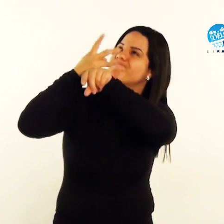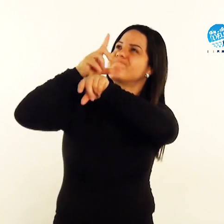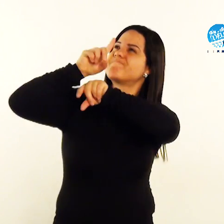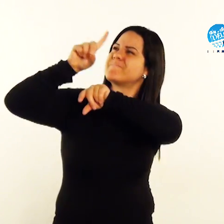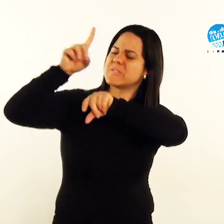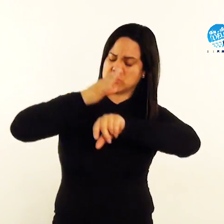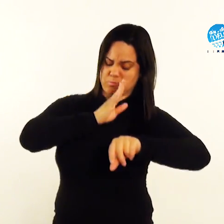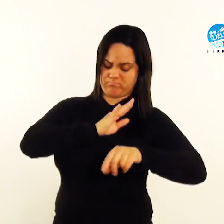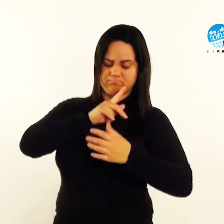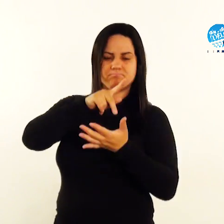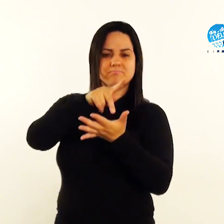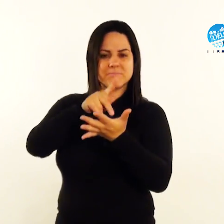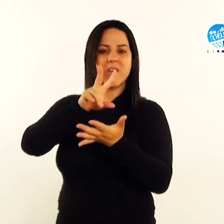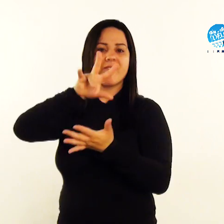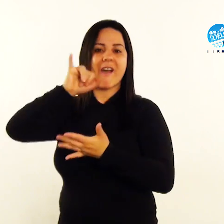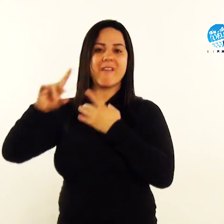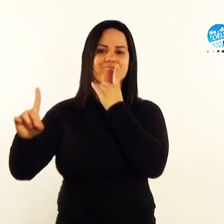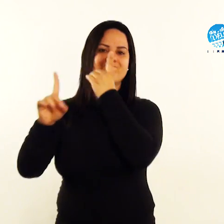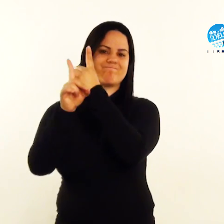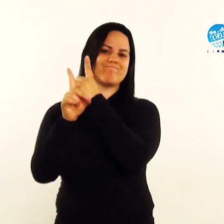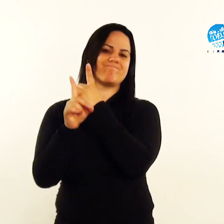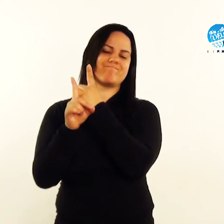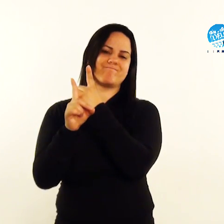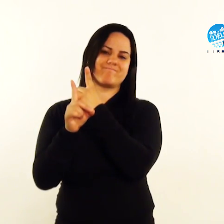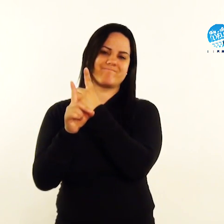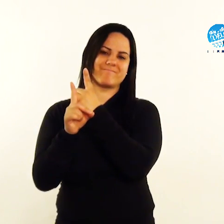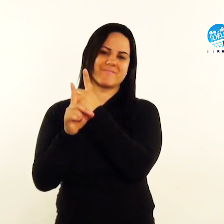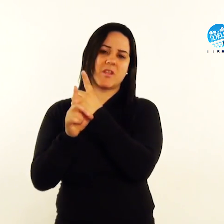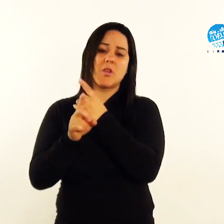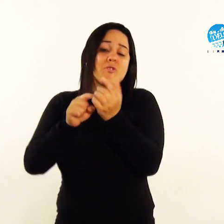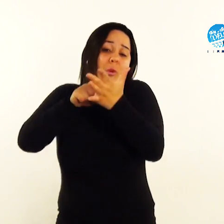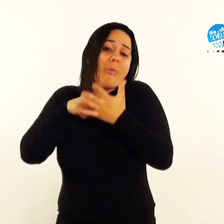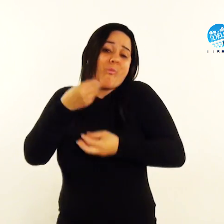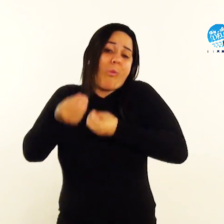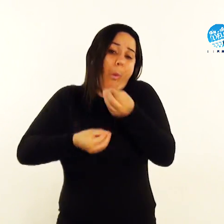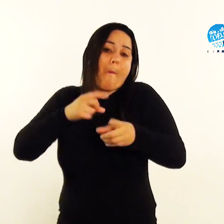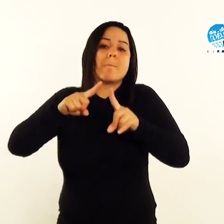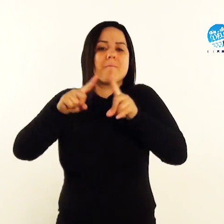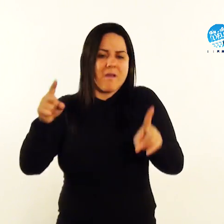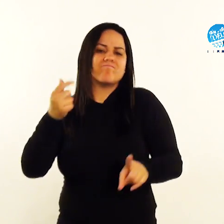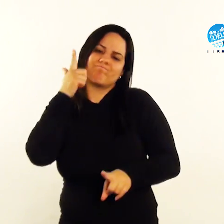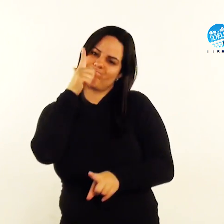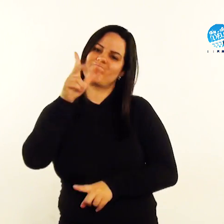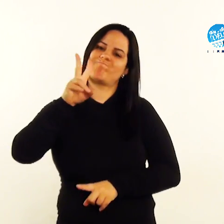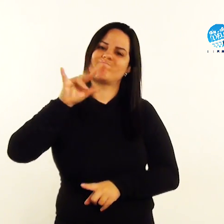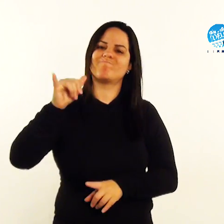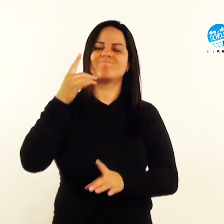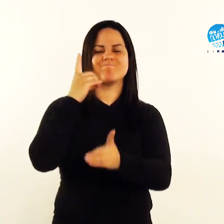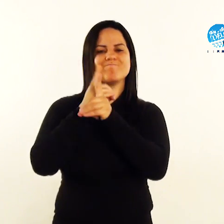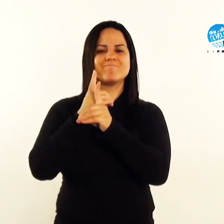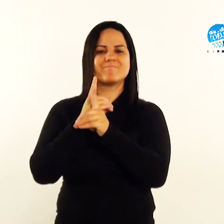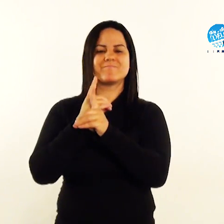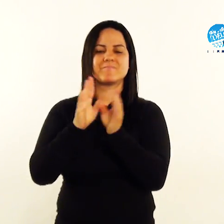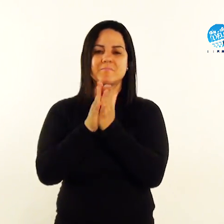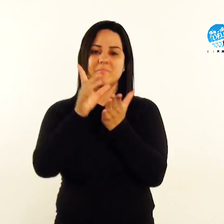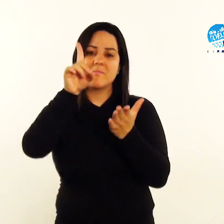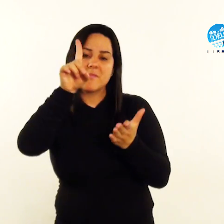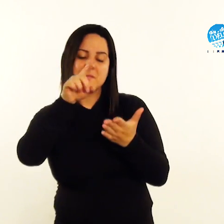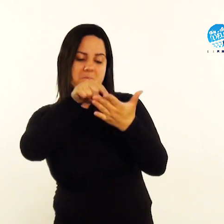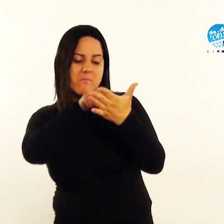todo o coração vai ser encontrado pelo Senhor. Sabe por quê? Porque a Bíblia também vai dizer que ninguém busca a